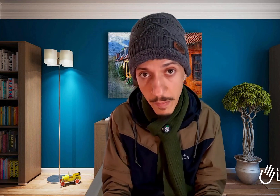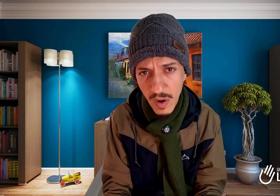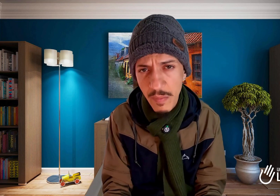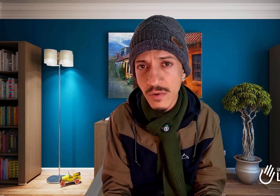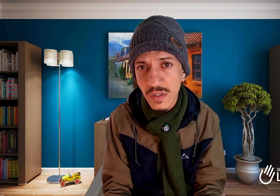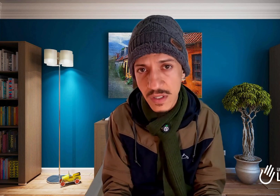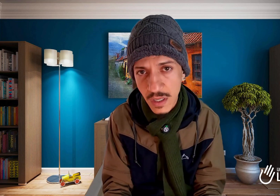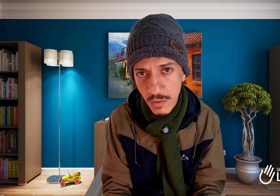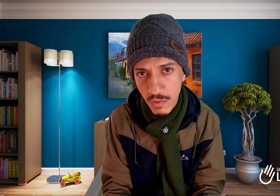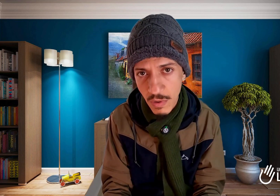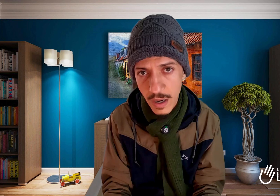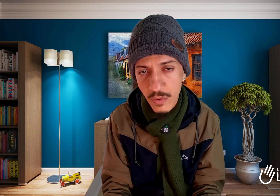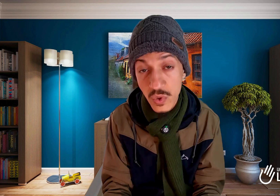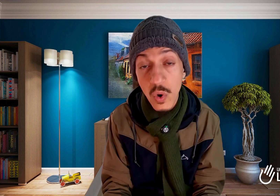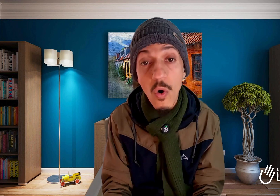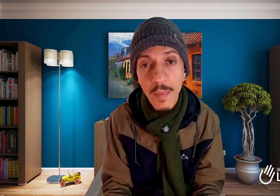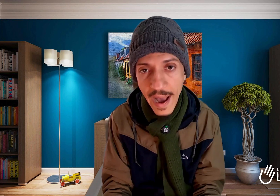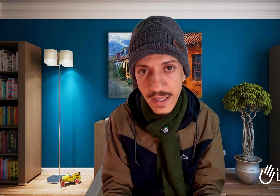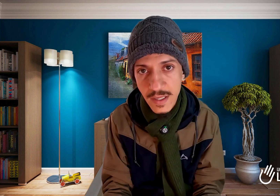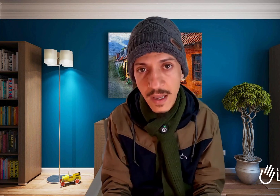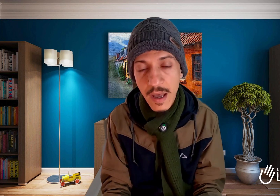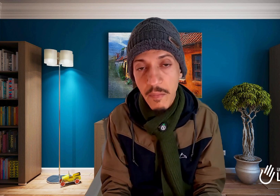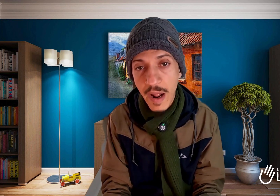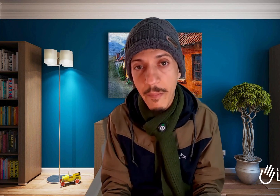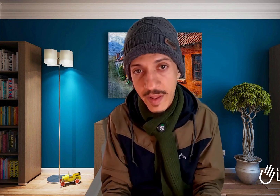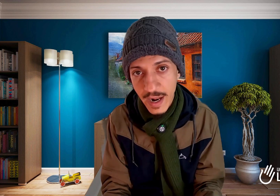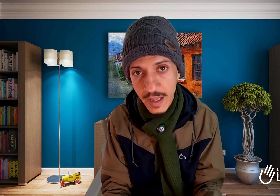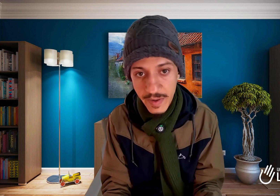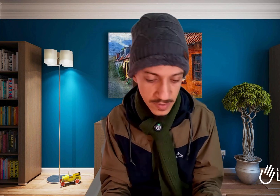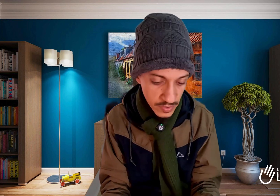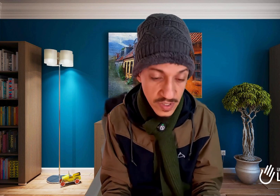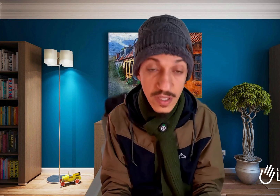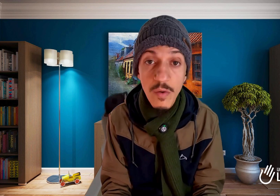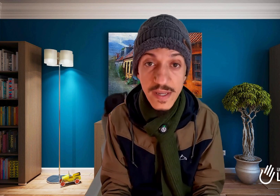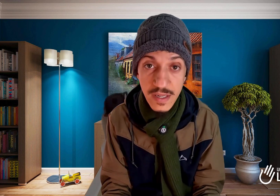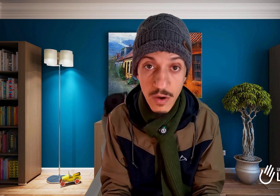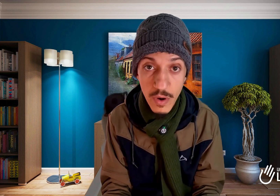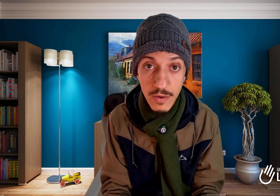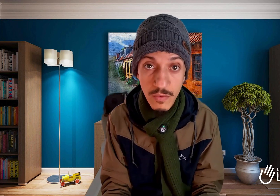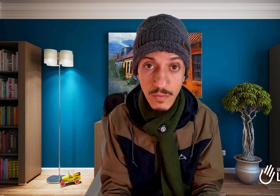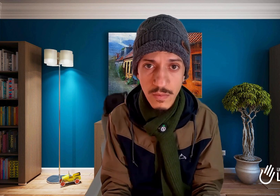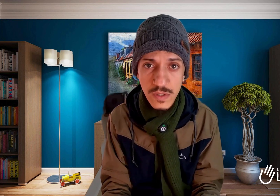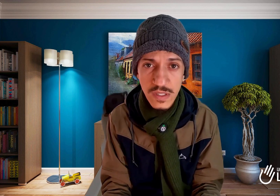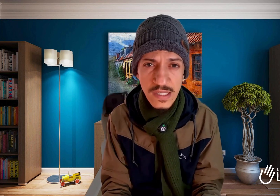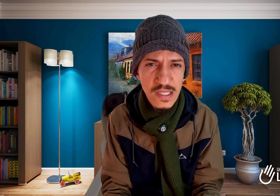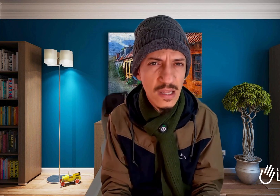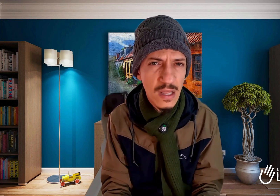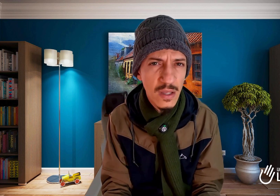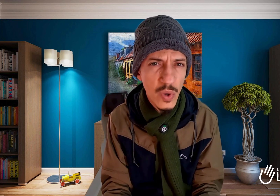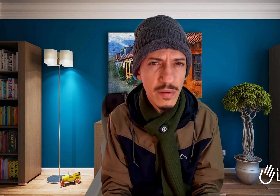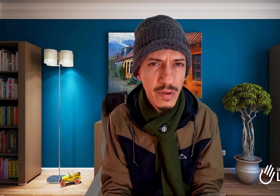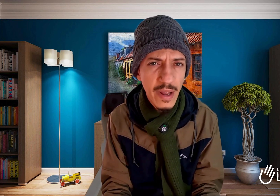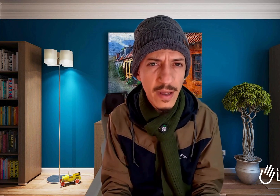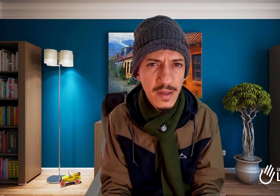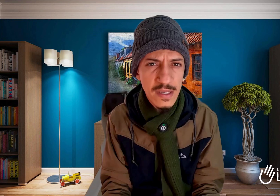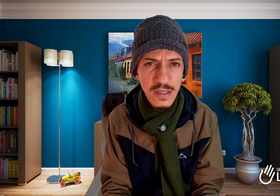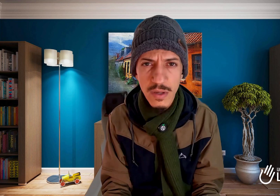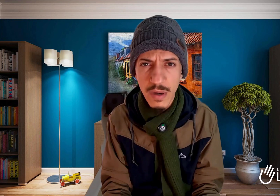menos 5 anos ou mais para aprender a Libras. Então, se você está começando agora com 68, né? 68